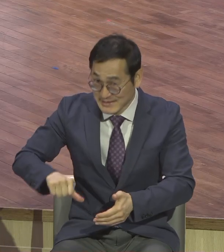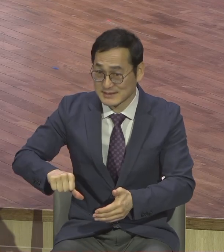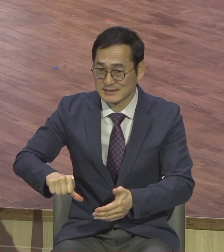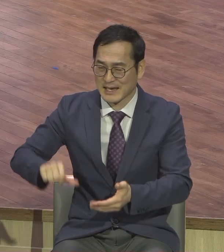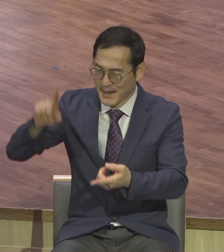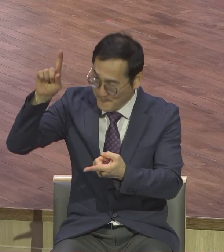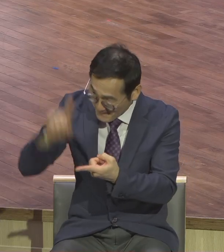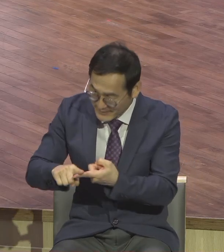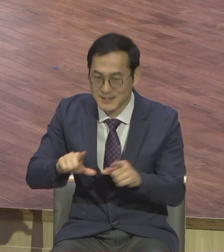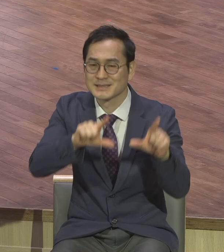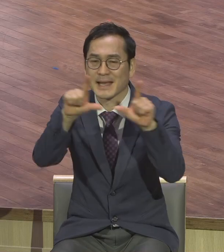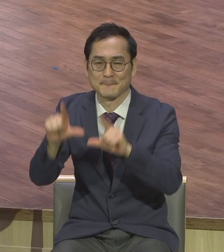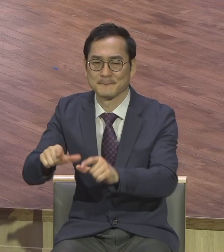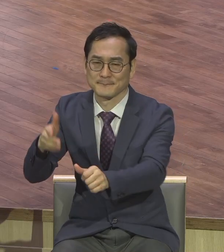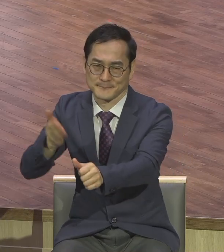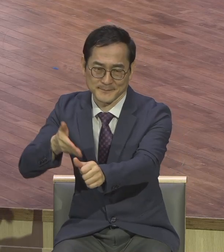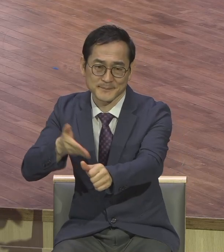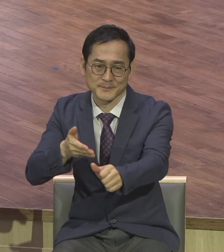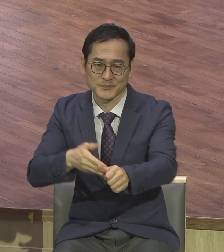바랍니다.